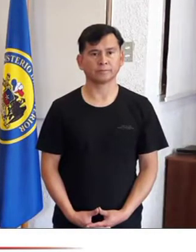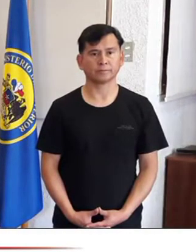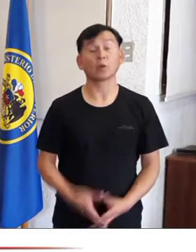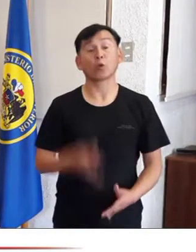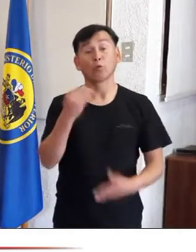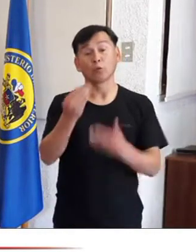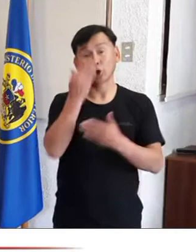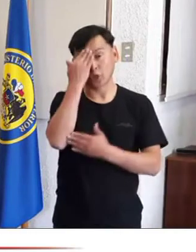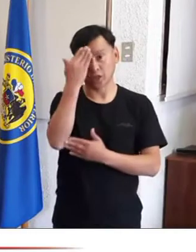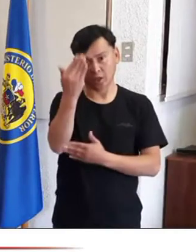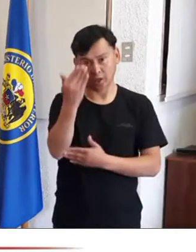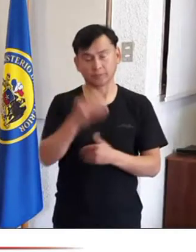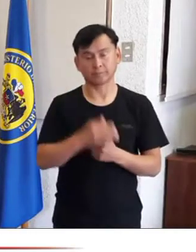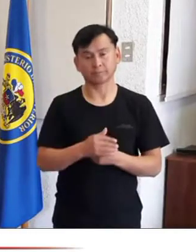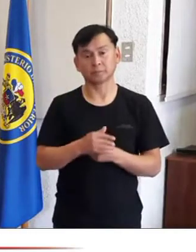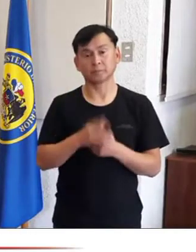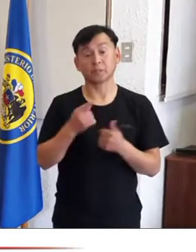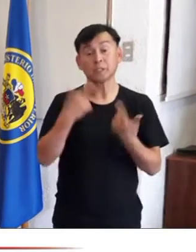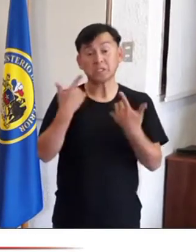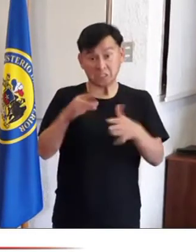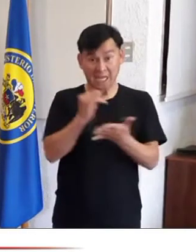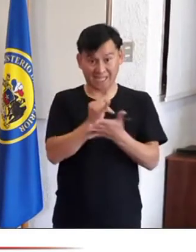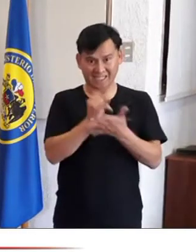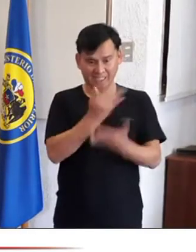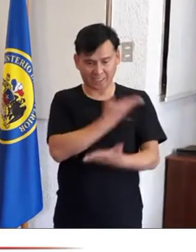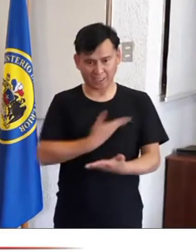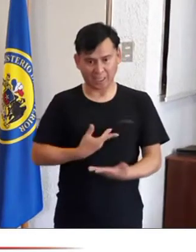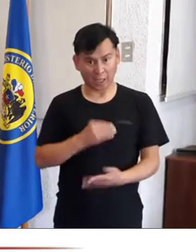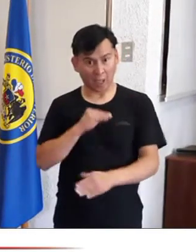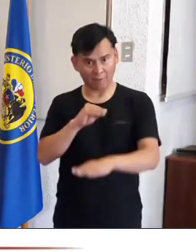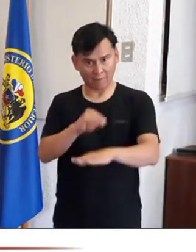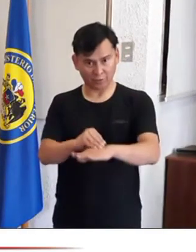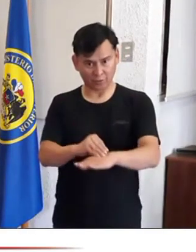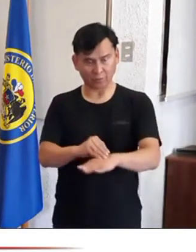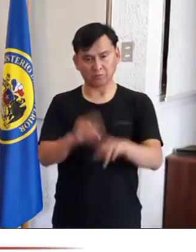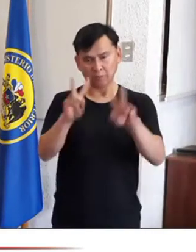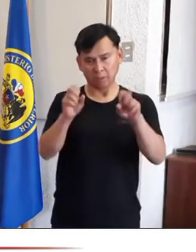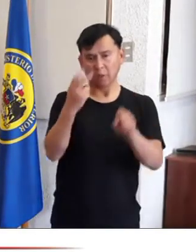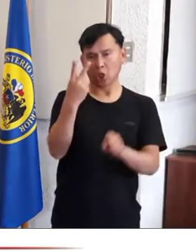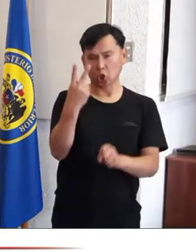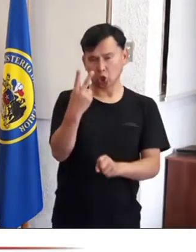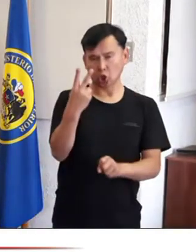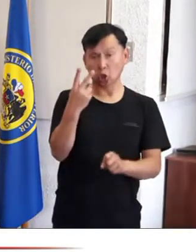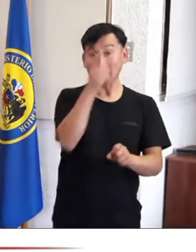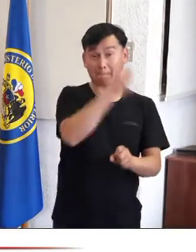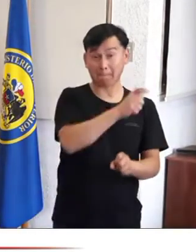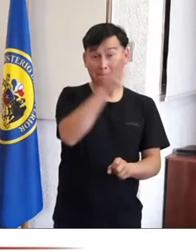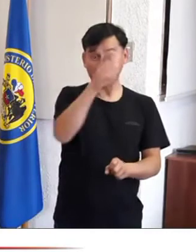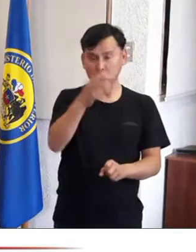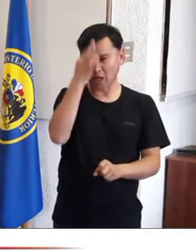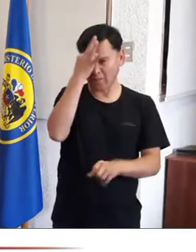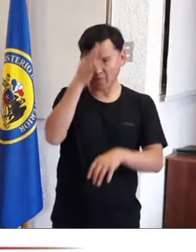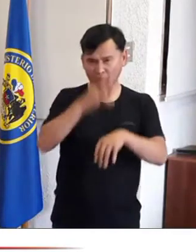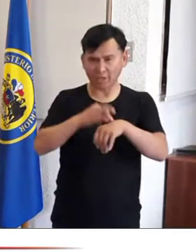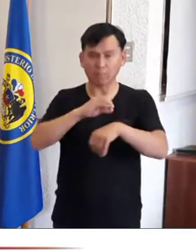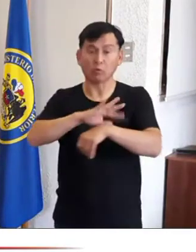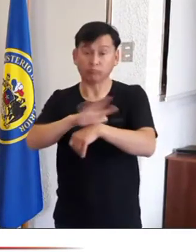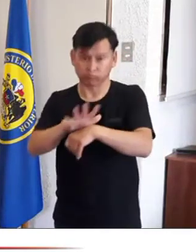Buenos días. Como ya confirmó el intendente, continuamos con dos casos confirmados por COVID